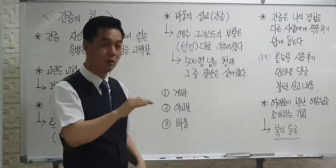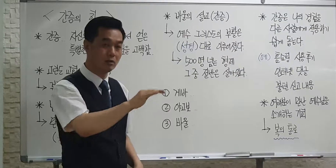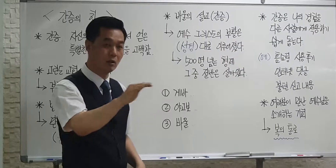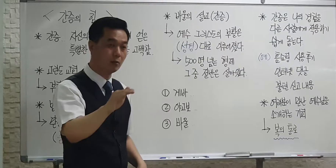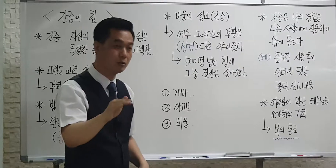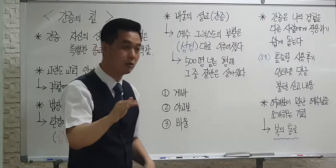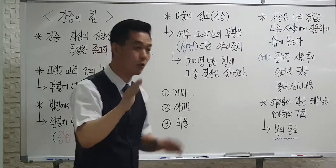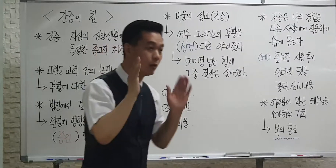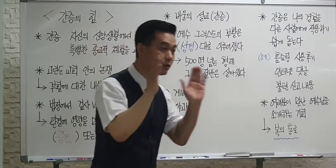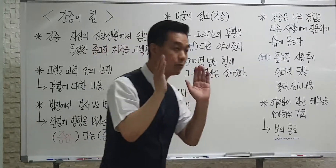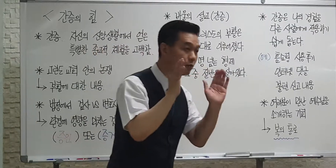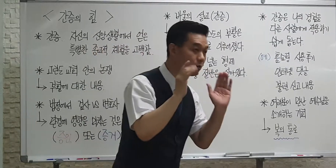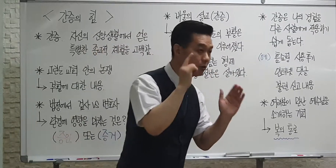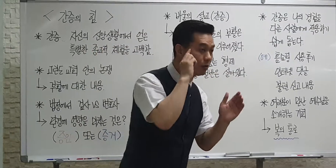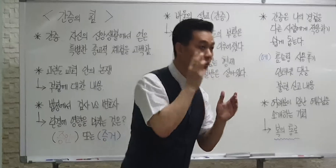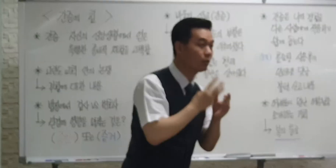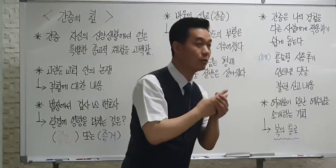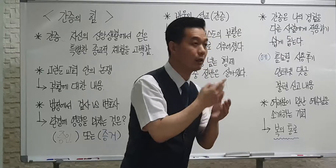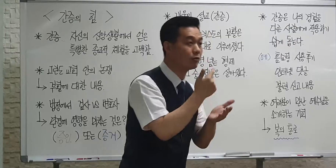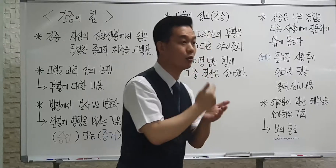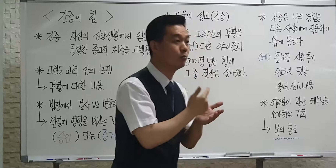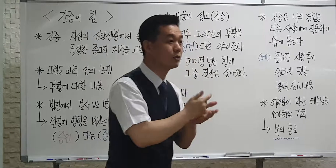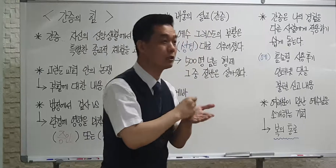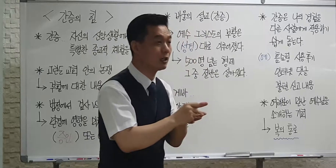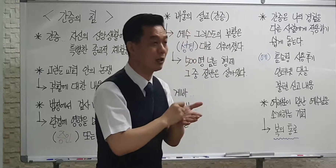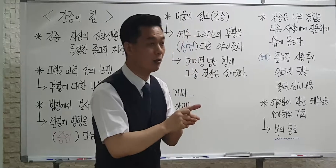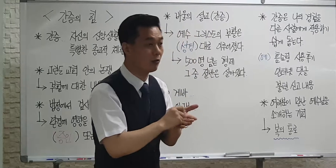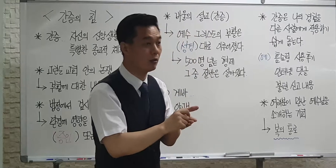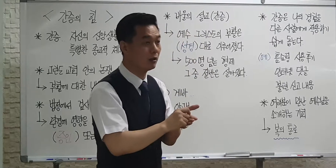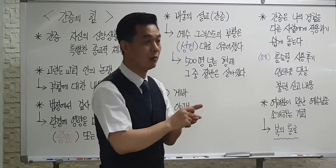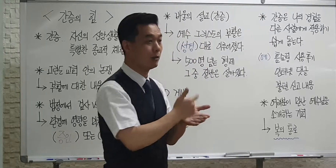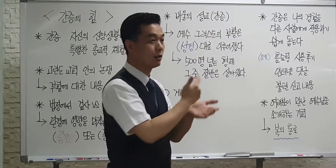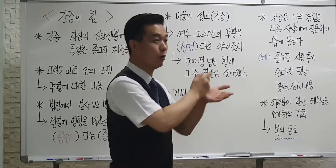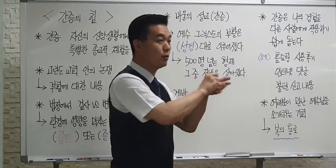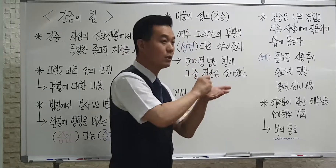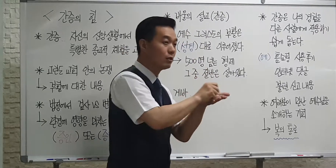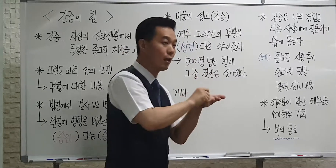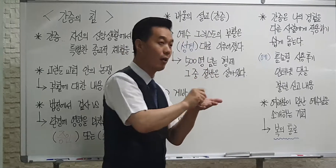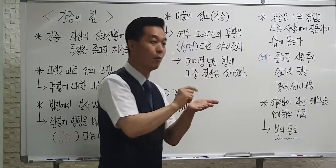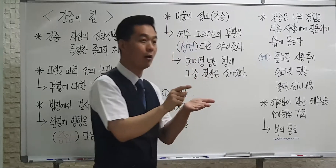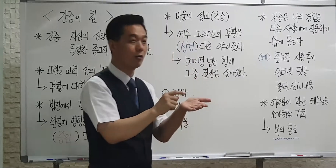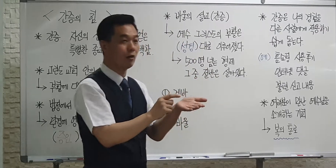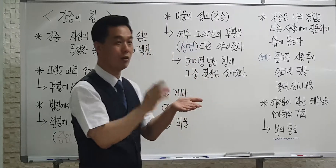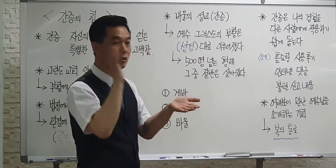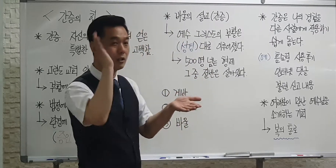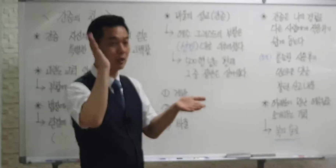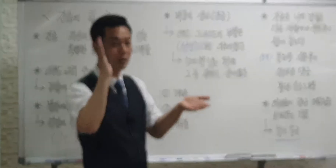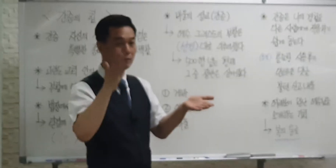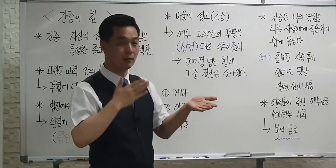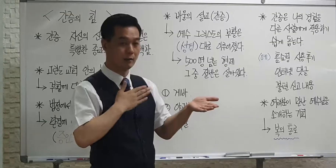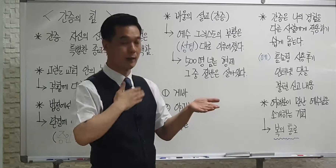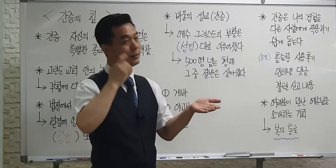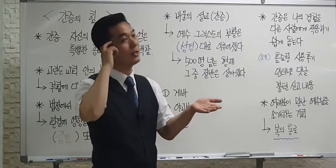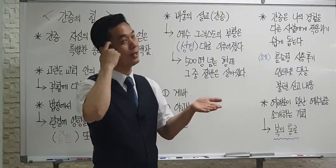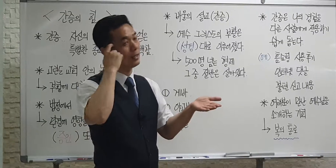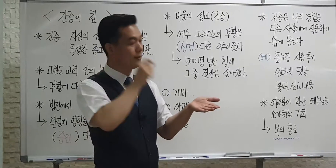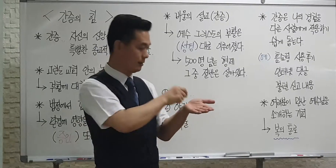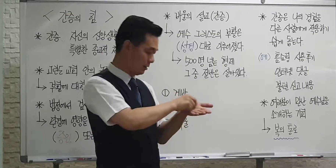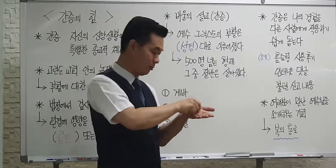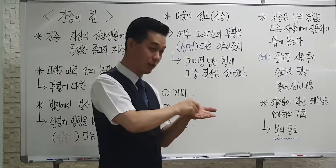이제 여러분들 공부하시는 분들은 석사 나중에 논문 쓰시잖아요. 그러면 이제 논문 쓸 때 뭐라고 해요? 어떤 이야기를? 내 생각에는 이렇습니다.